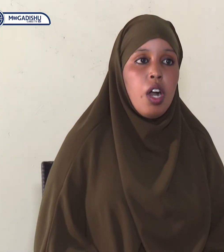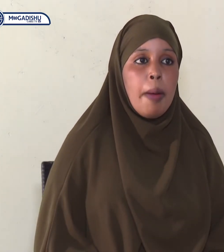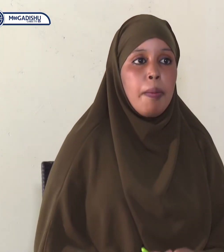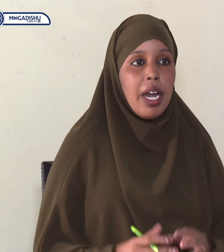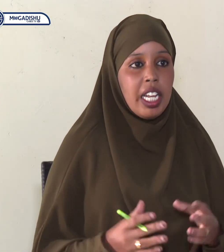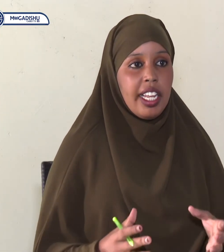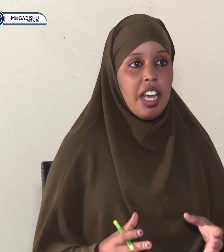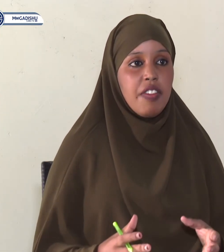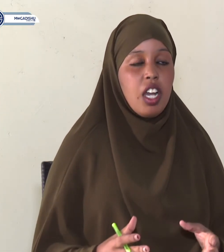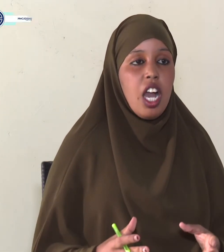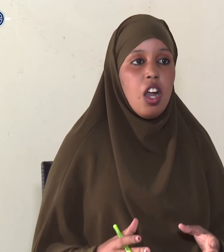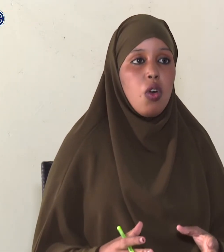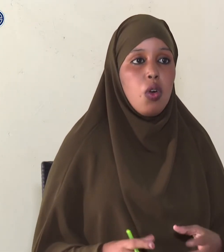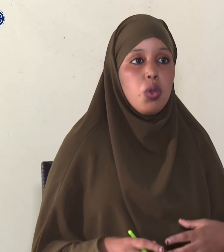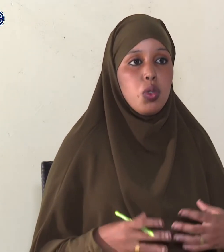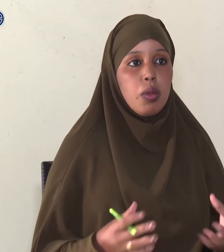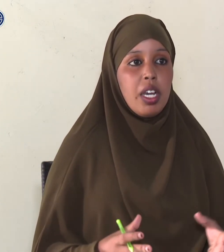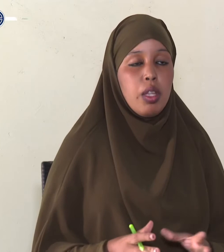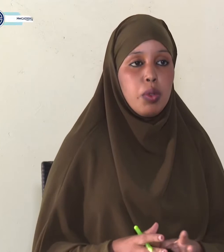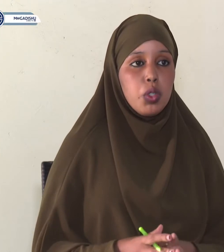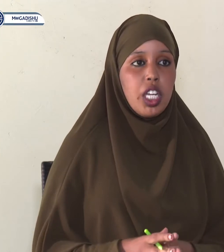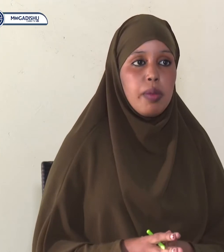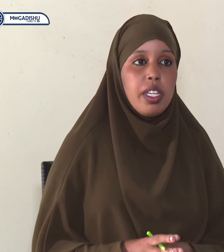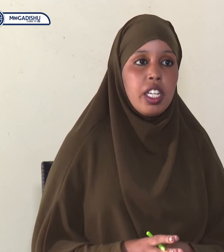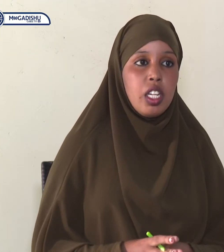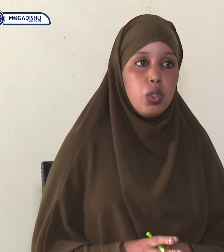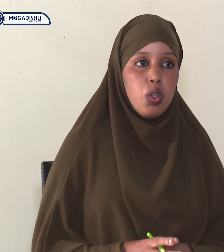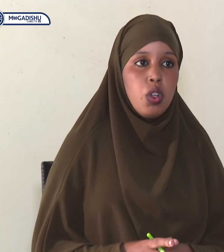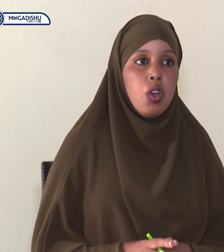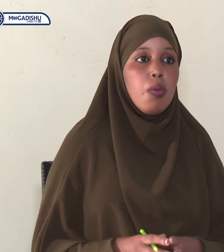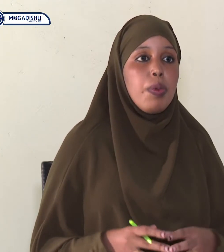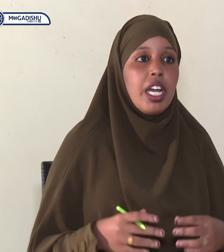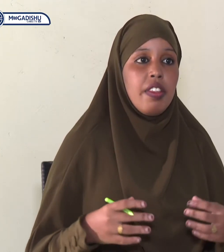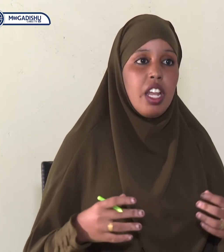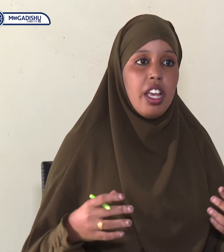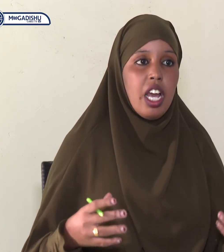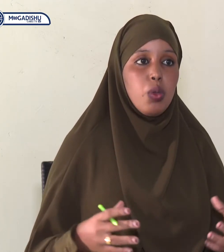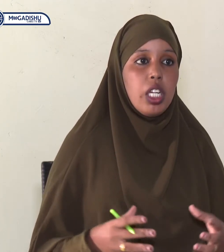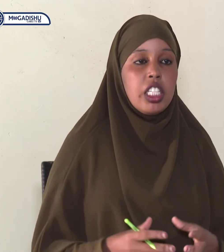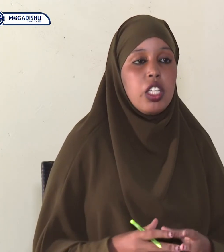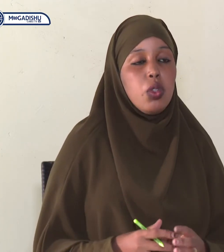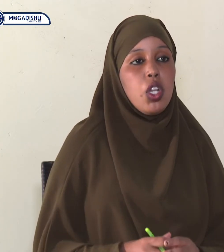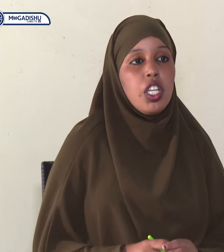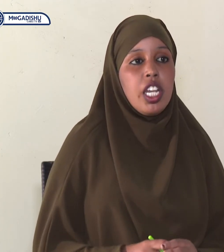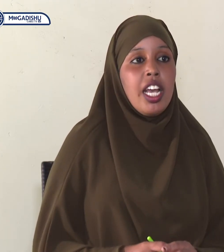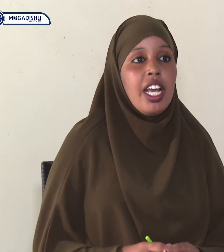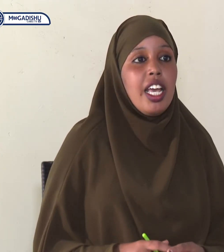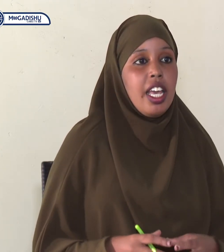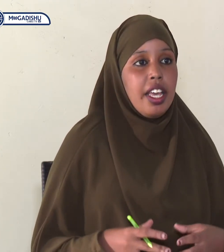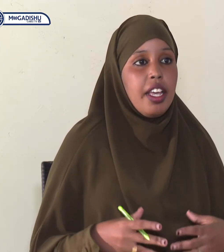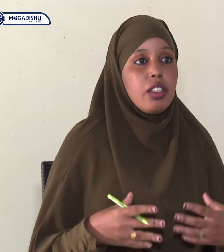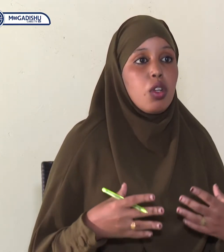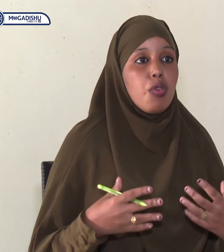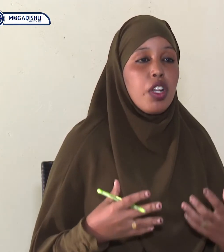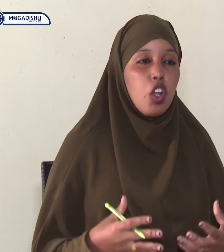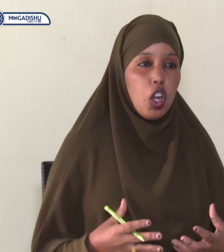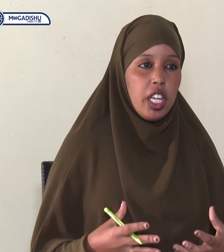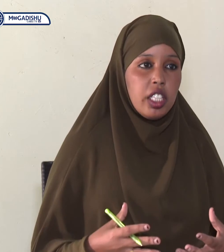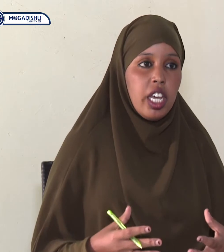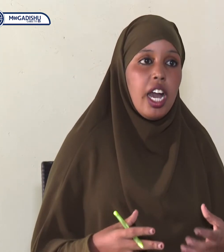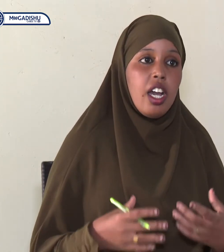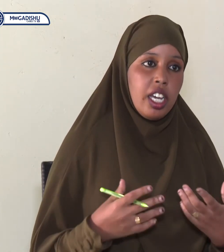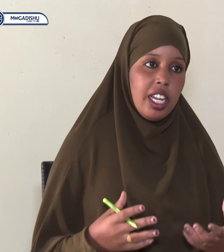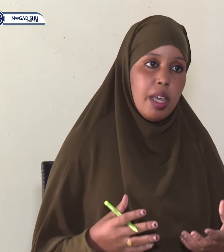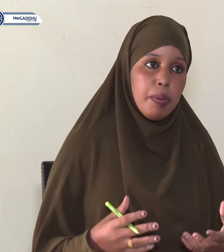oo maqalka naafaka ah oo ku sugan magaalada Muqdisho qaybaheeda kala duwan magaalada ay aad uga dheertay doonayna ee duruufo